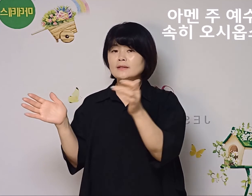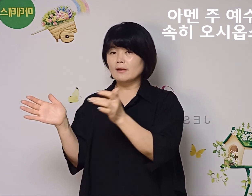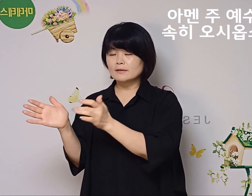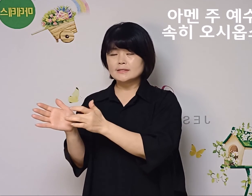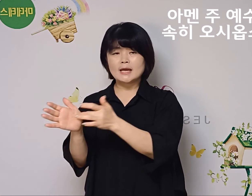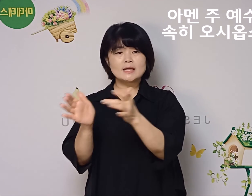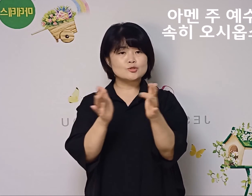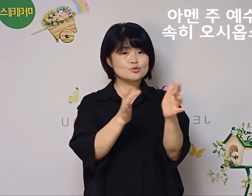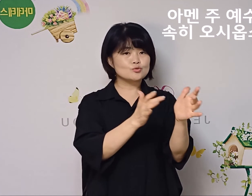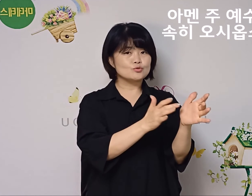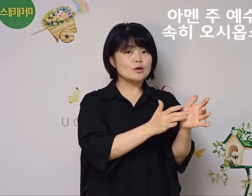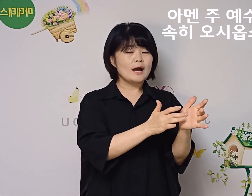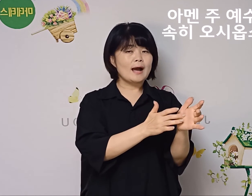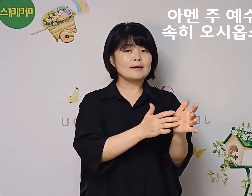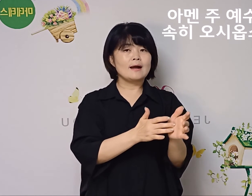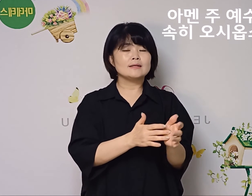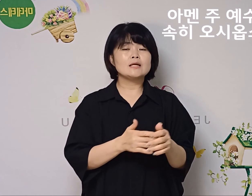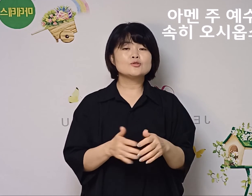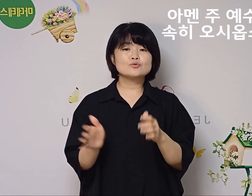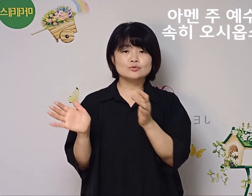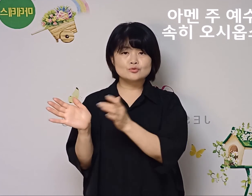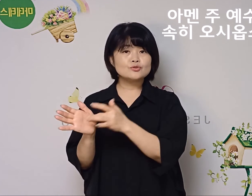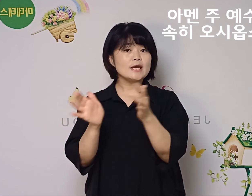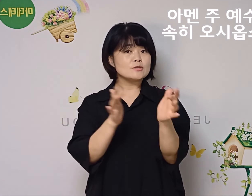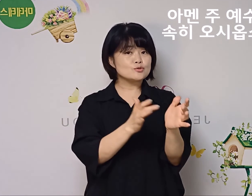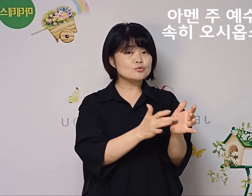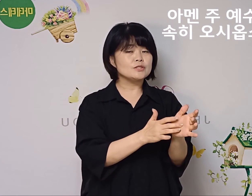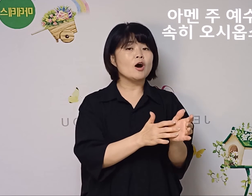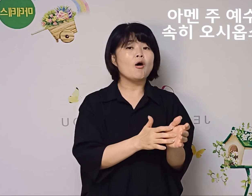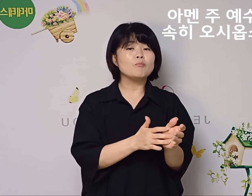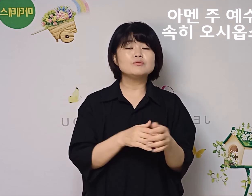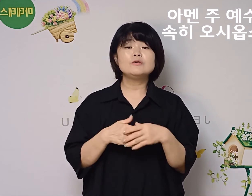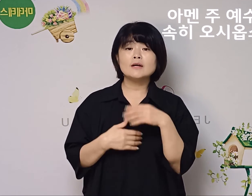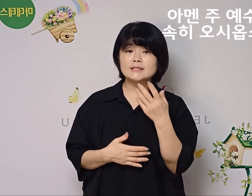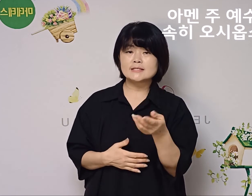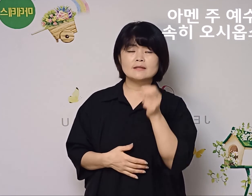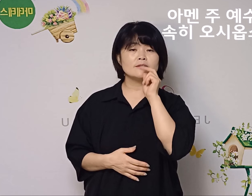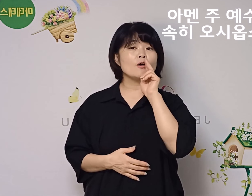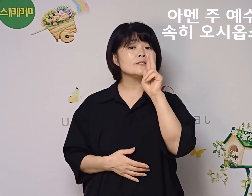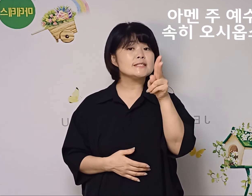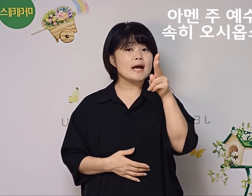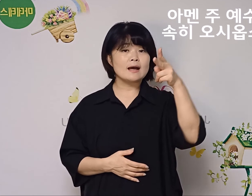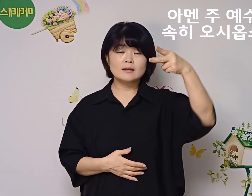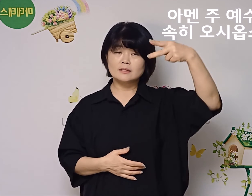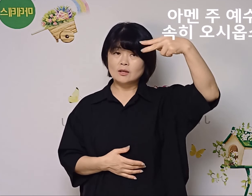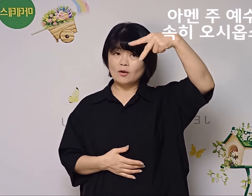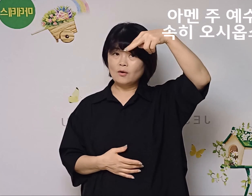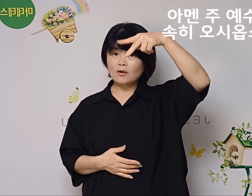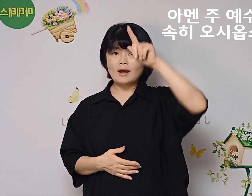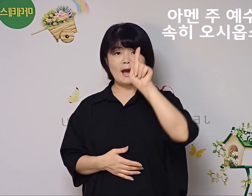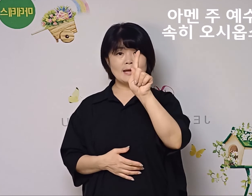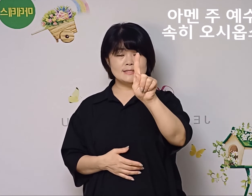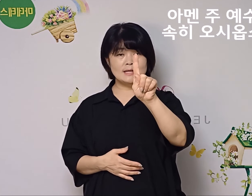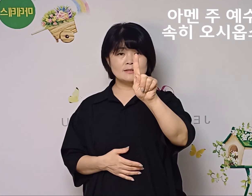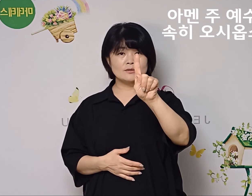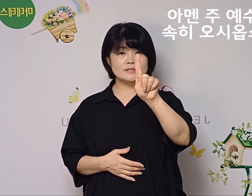똑같아요. 예수. 아까 예수, 주 예수, 여 불러야 되잖아. 여자, 여, 아자가